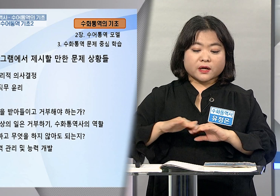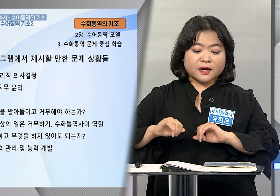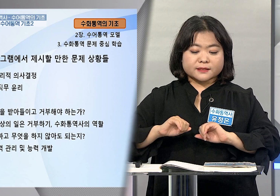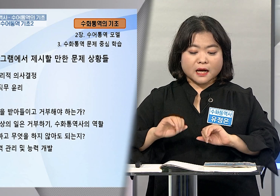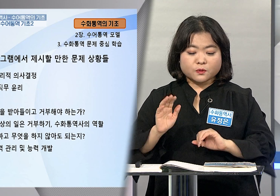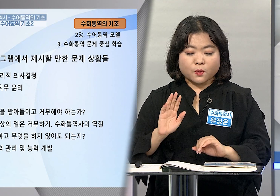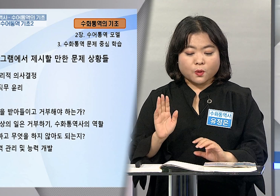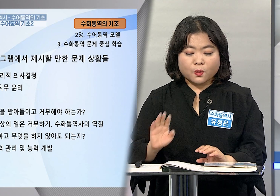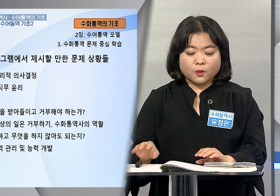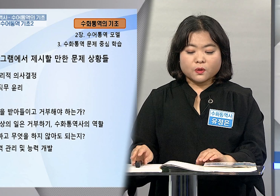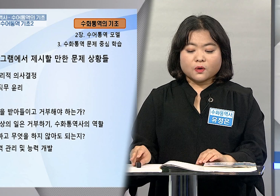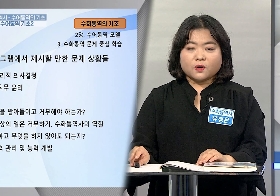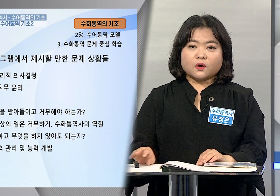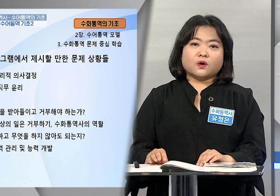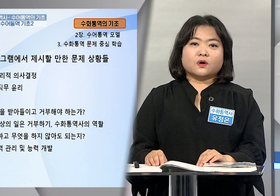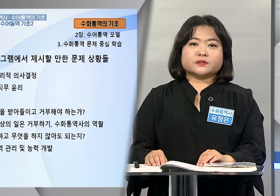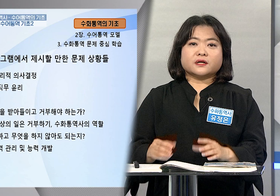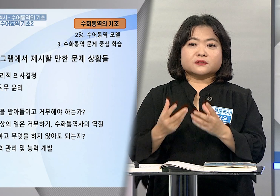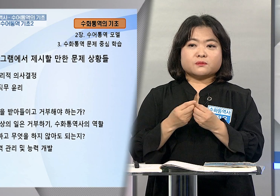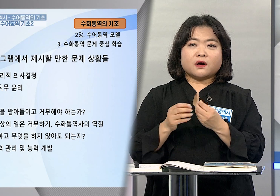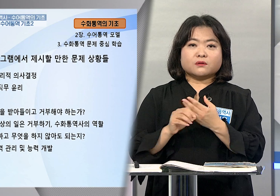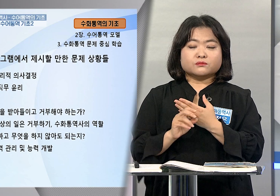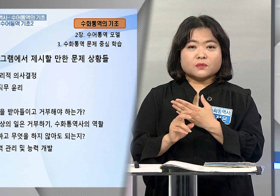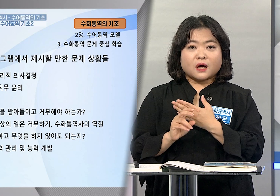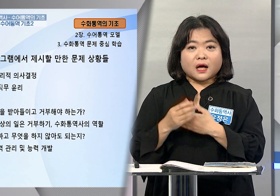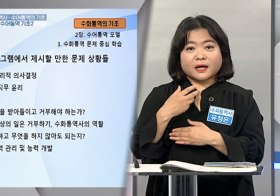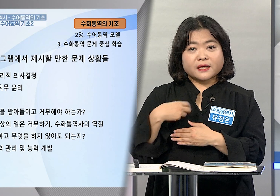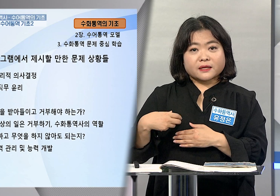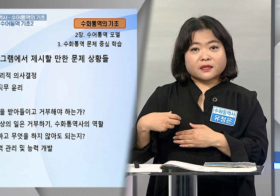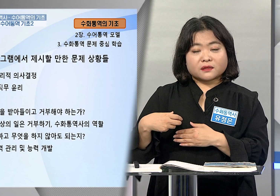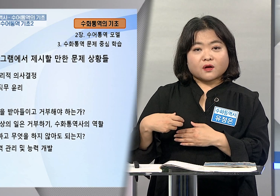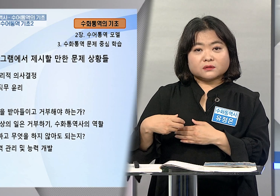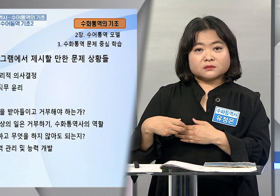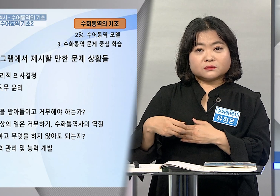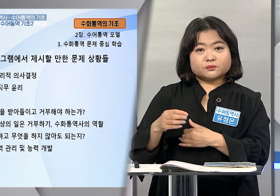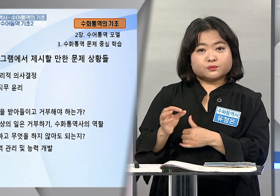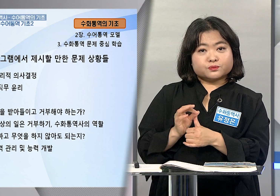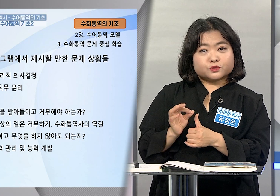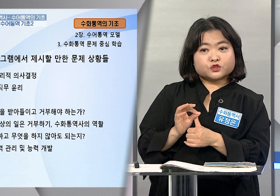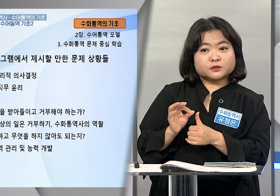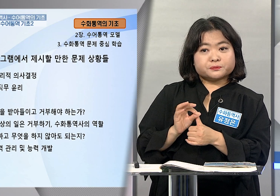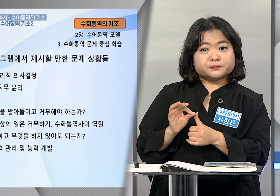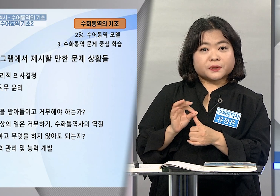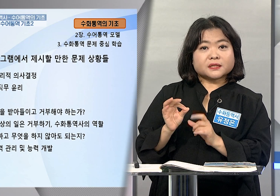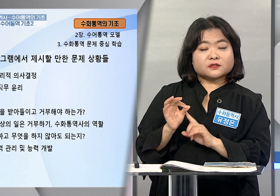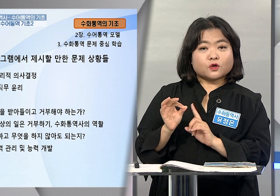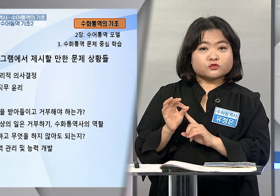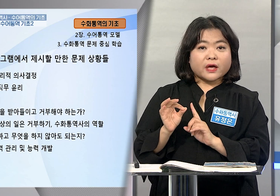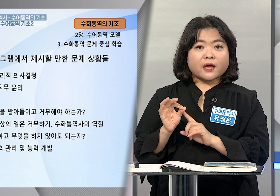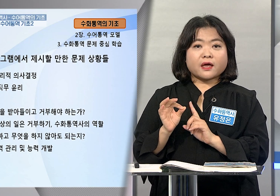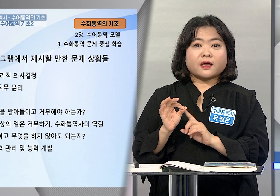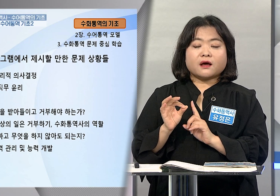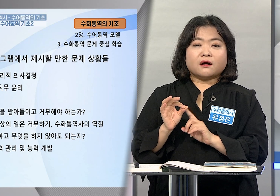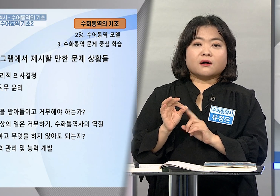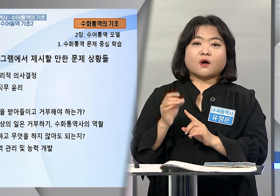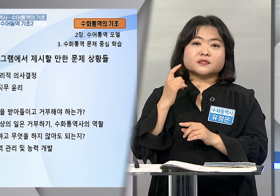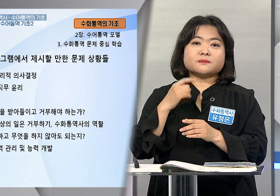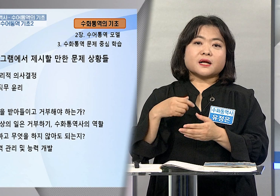해결하지 않고 예를 들면 아까 얘기했던 수급 같은 경우에 거짓말을